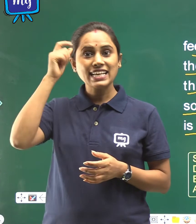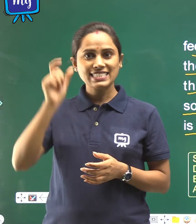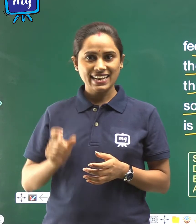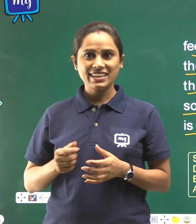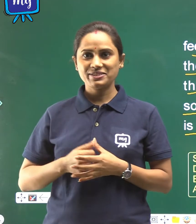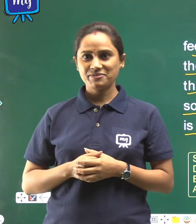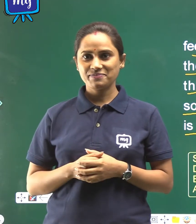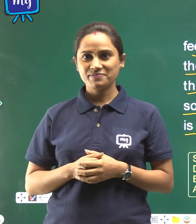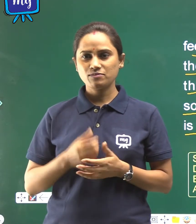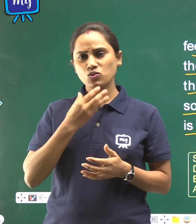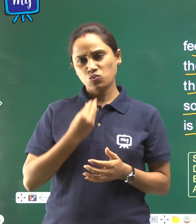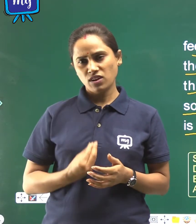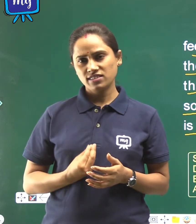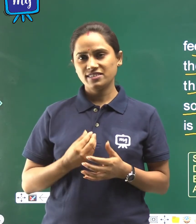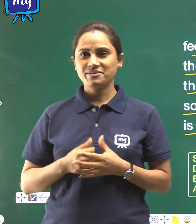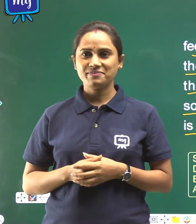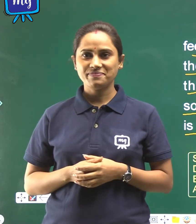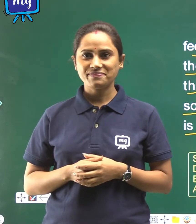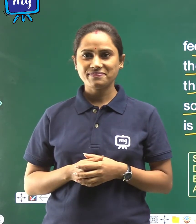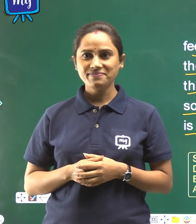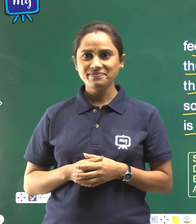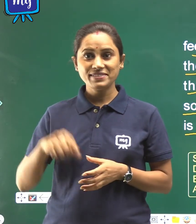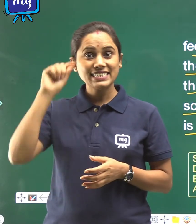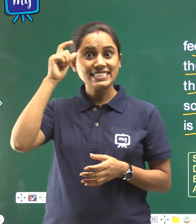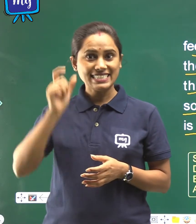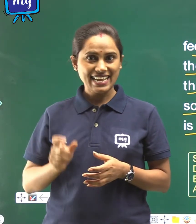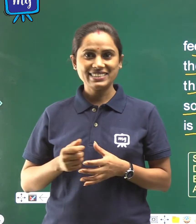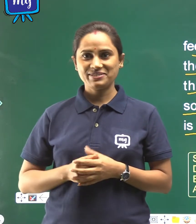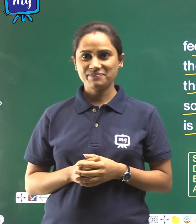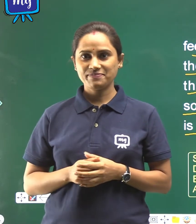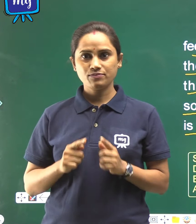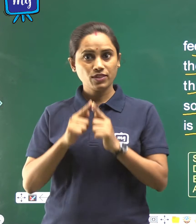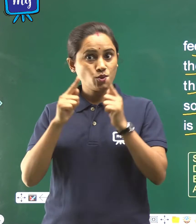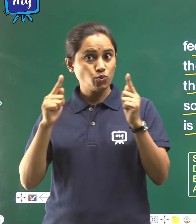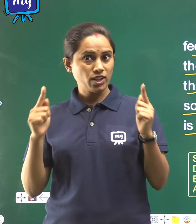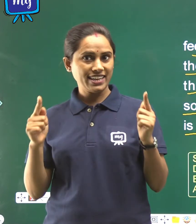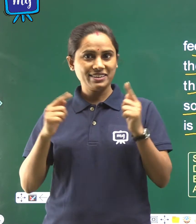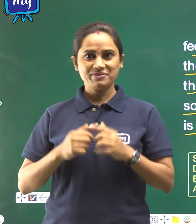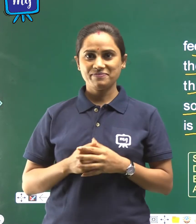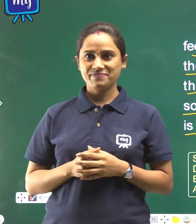sadness, udasi, distance, दूरी,